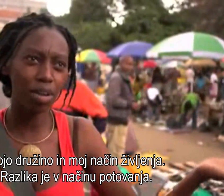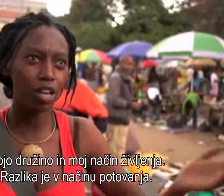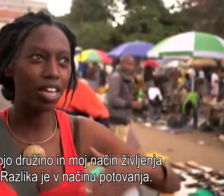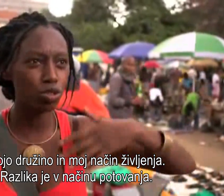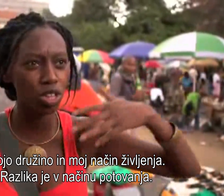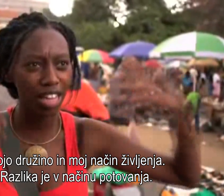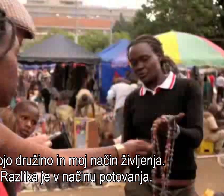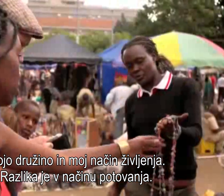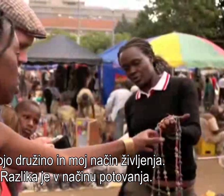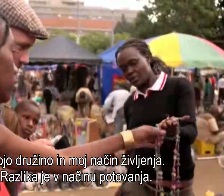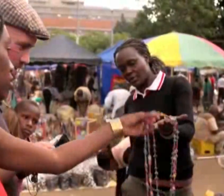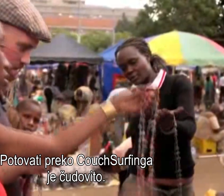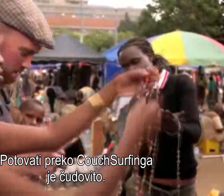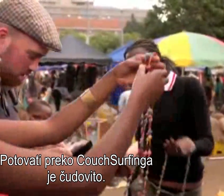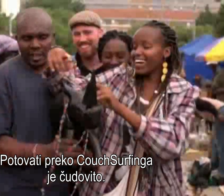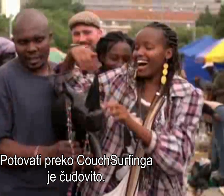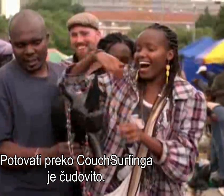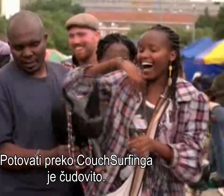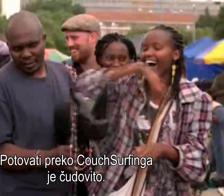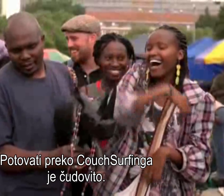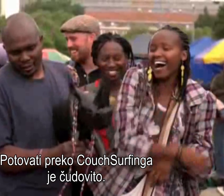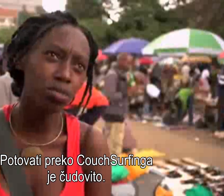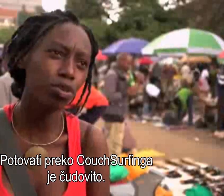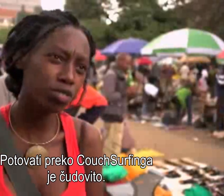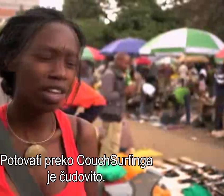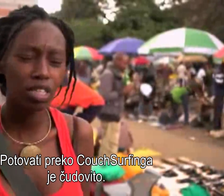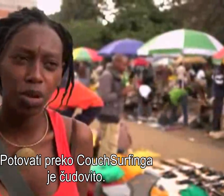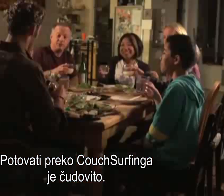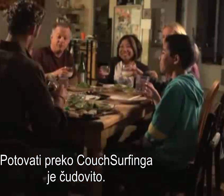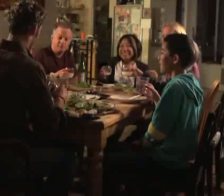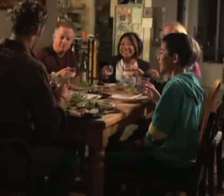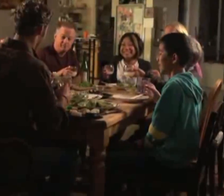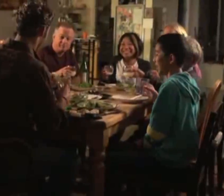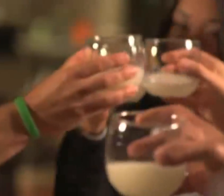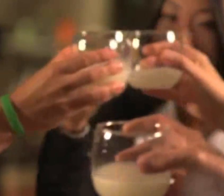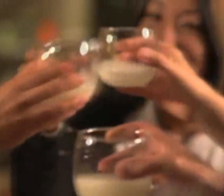family, you get to know the activities I do. So couchsurfing is a real beautiful experience.